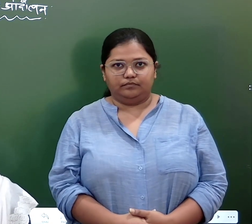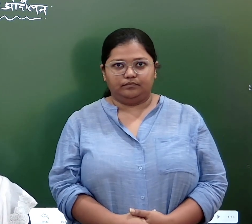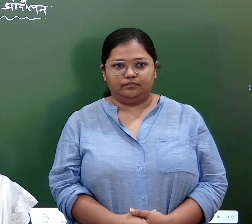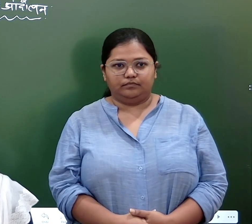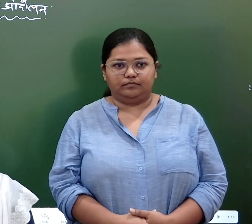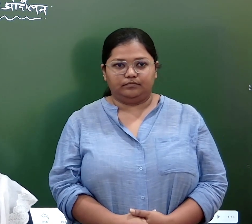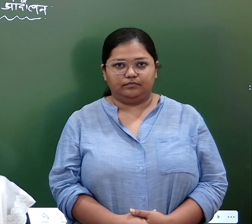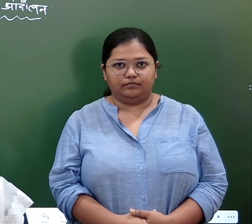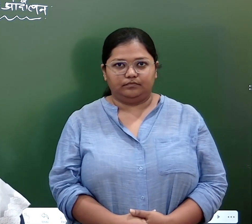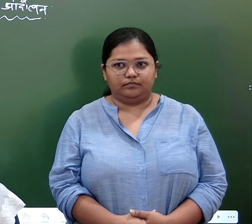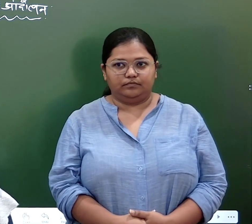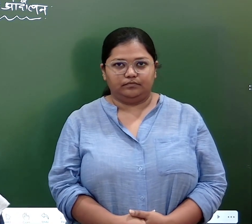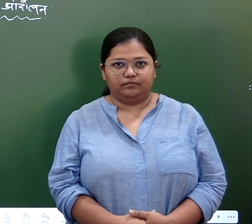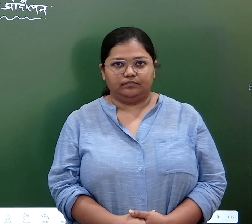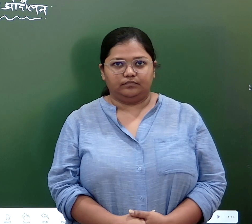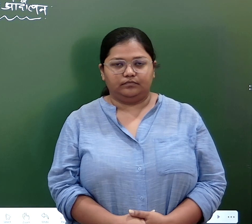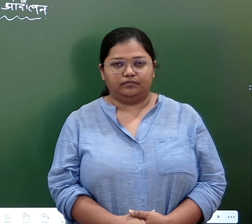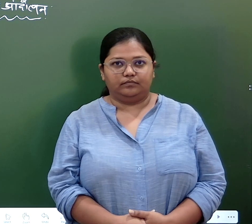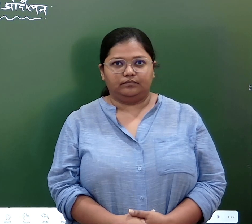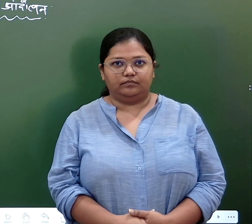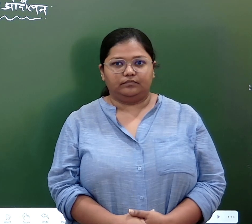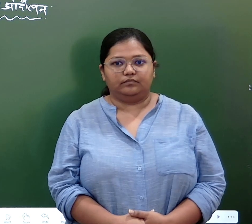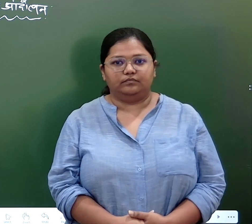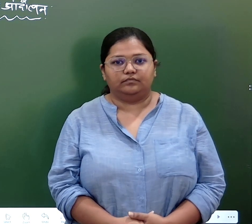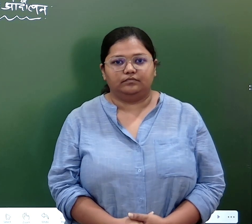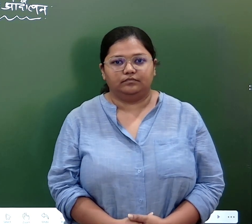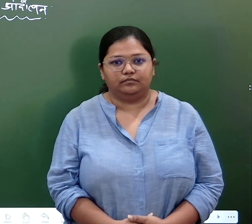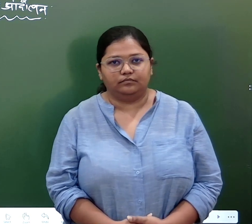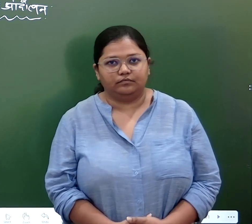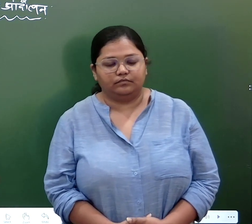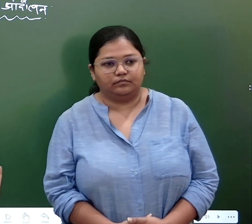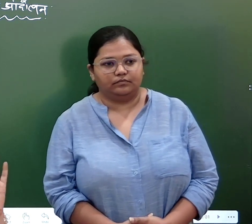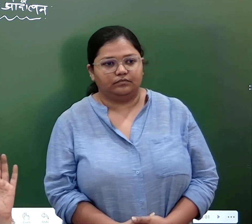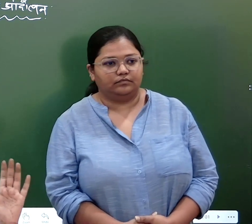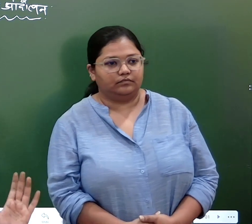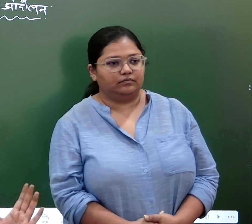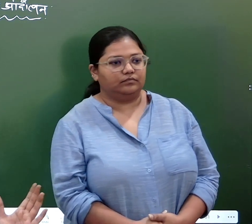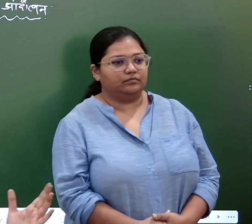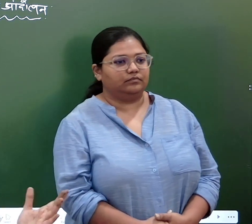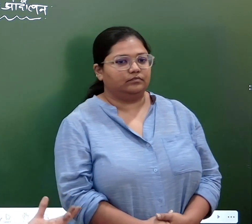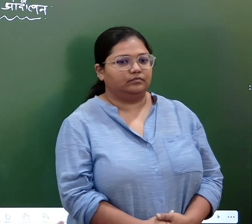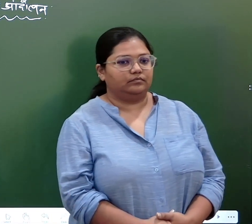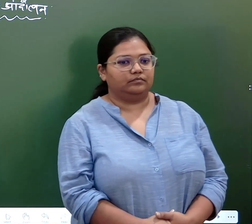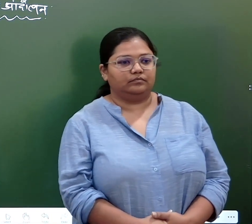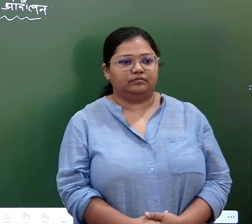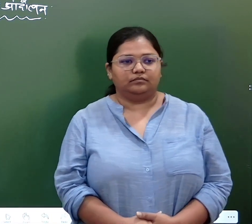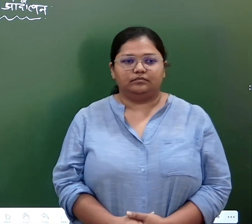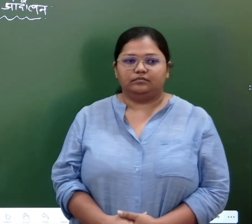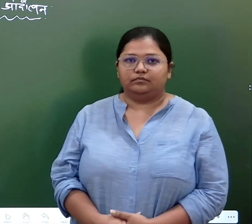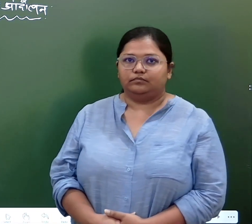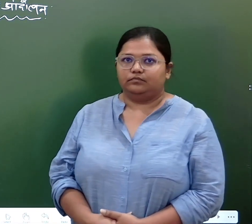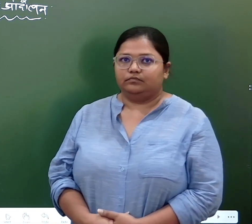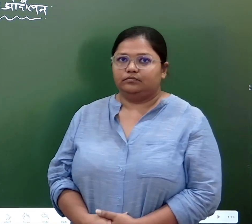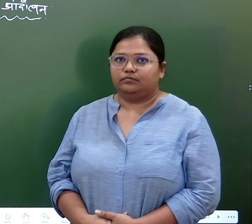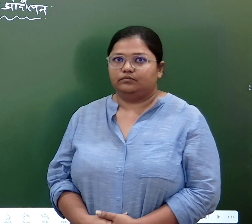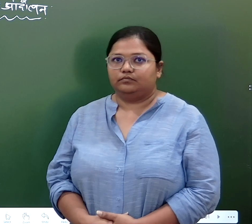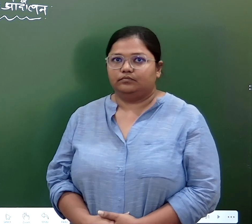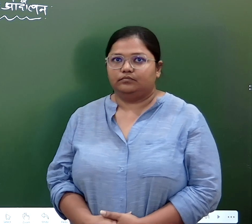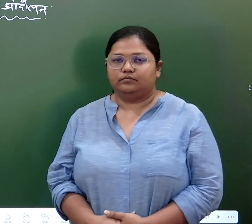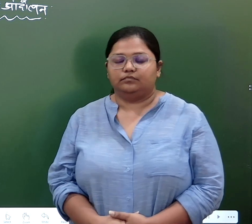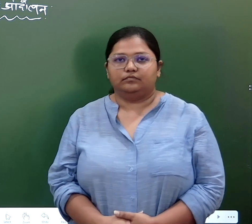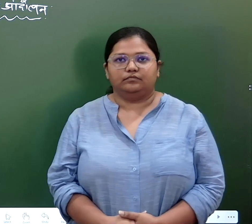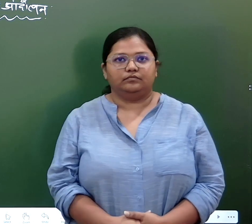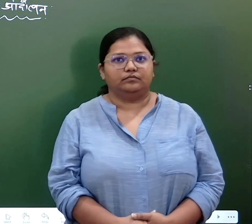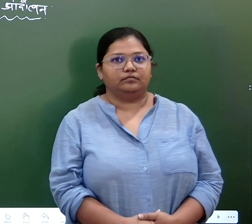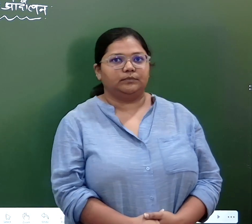तो उसमें आप लोगों ने क्या सुना देखा रहा होगा कि क्या बोलते हैं, किसी राजा महाराजाओं के दरबार में जो